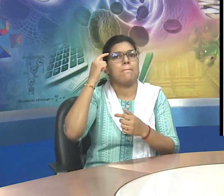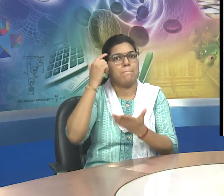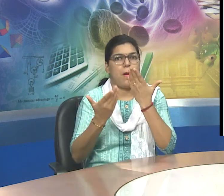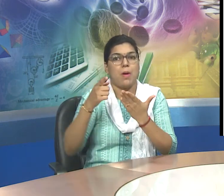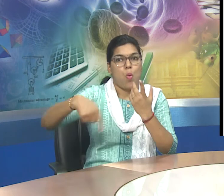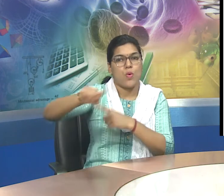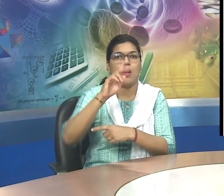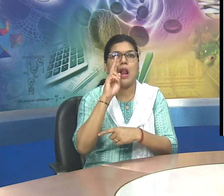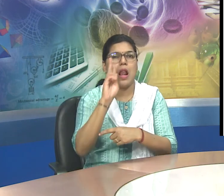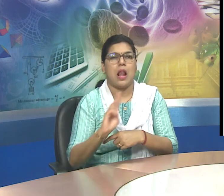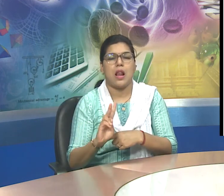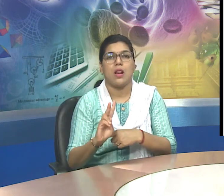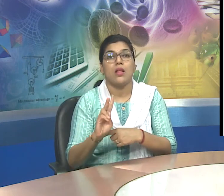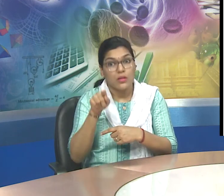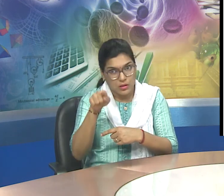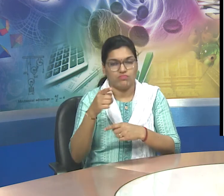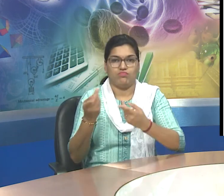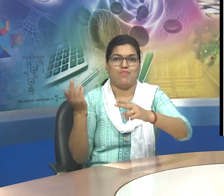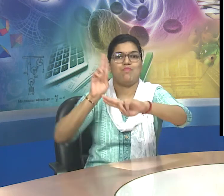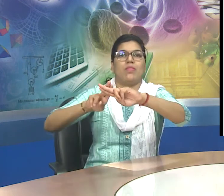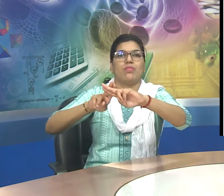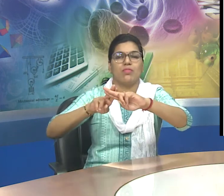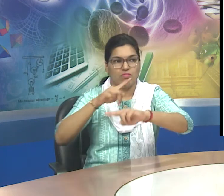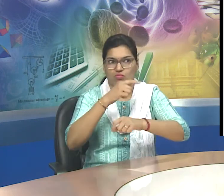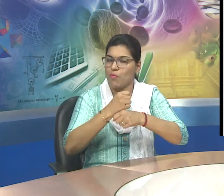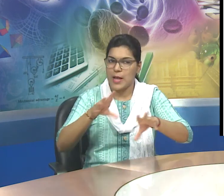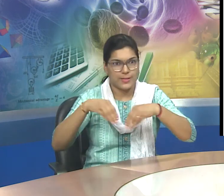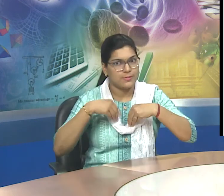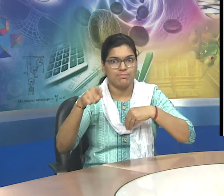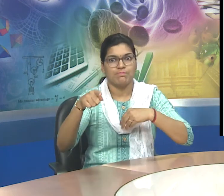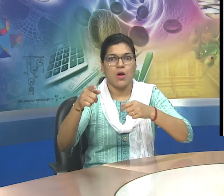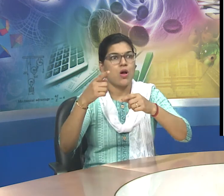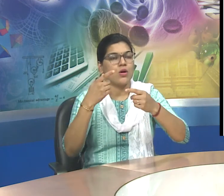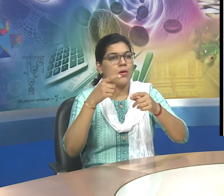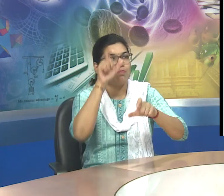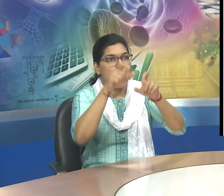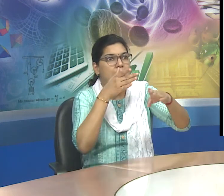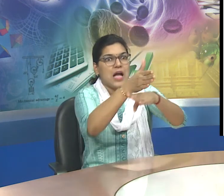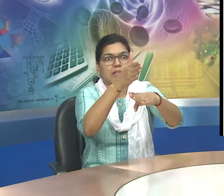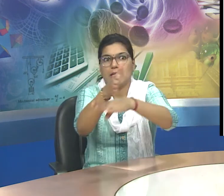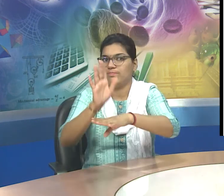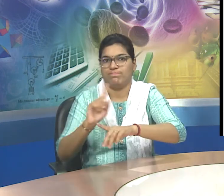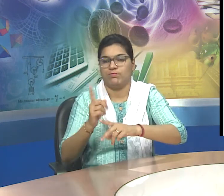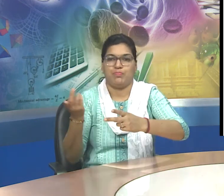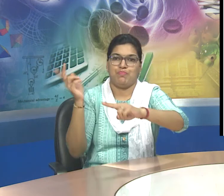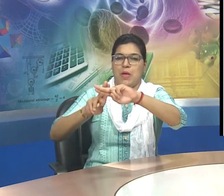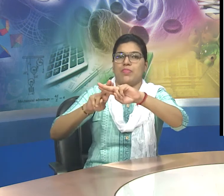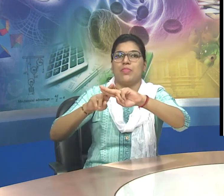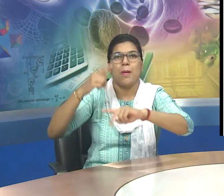आपने उसके बारे में अच्छा नहीं सुना है, तो आप उसको बिल्कुल बॉयकॉट कर सकते हैं कि नहीं, हमें आपकी कोई भी